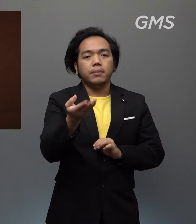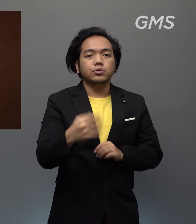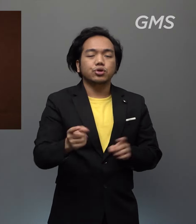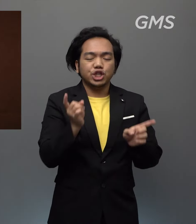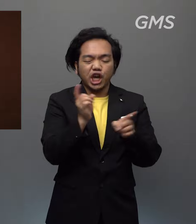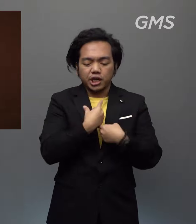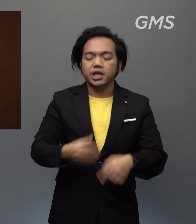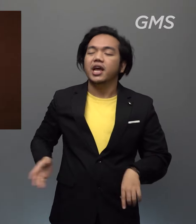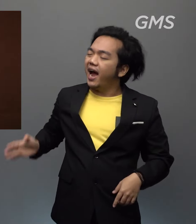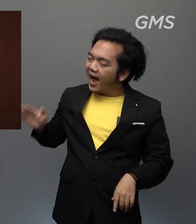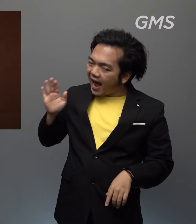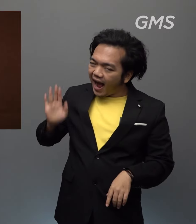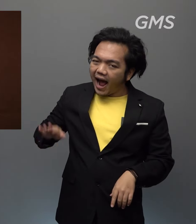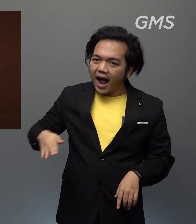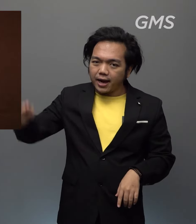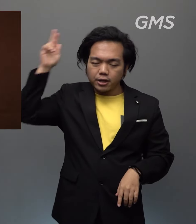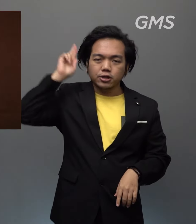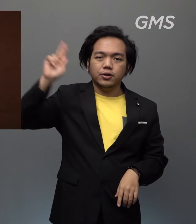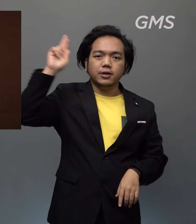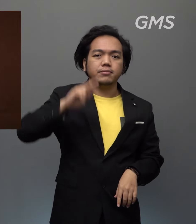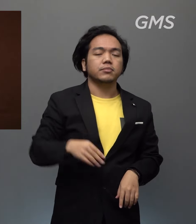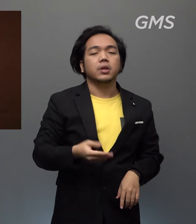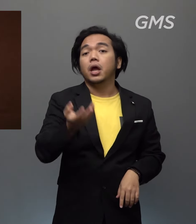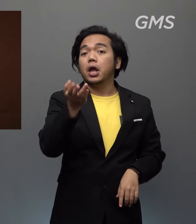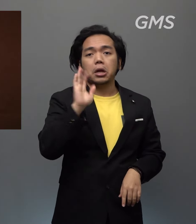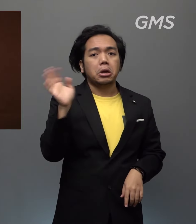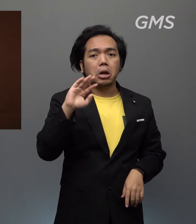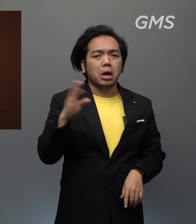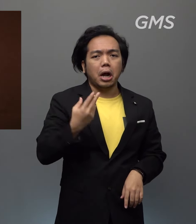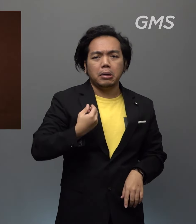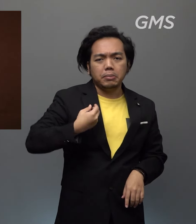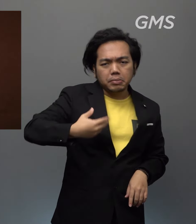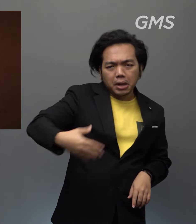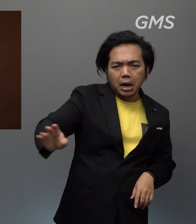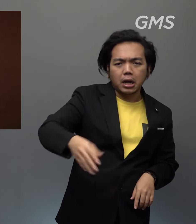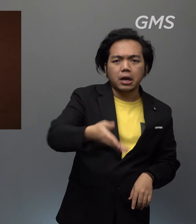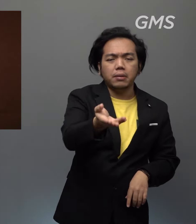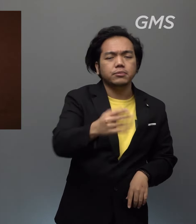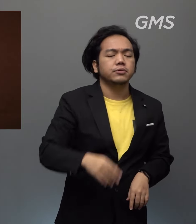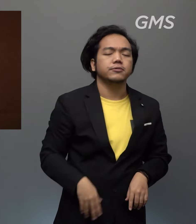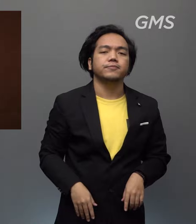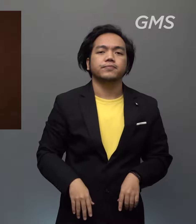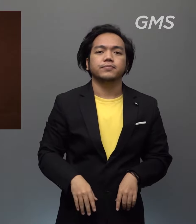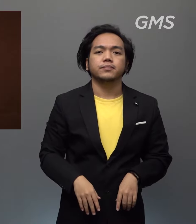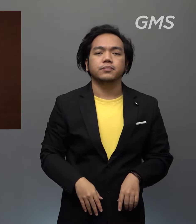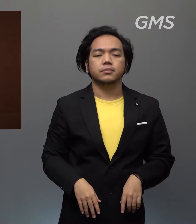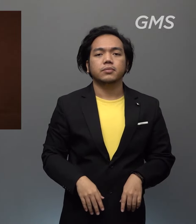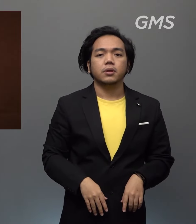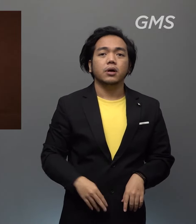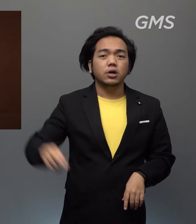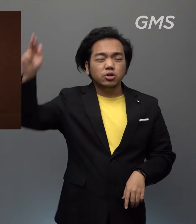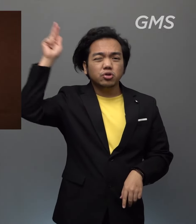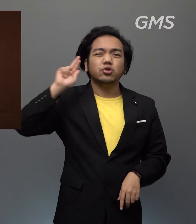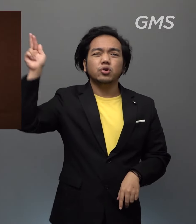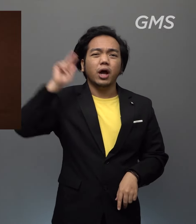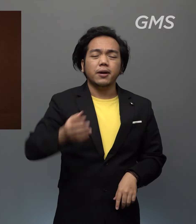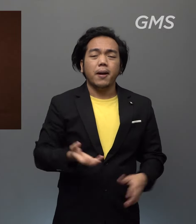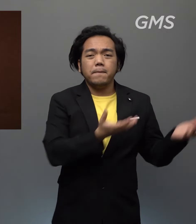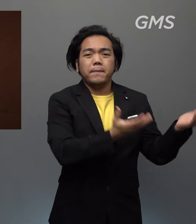tidak membuangmu, tidak menelantarkanmu. Tapi dia Allah yang tangannya tidak kurang panjang untuk membawamu kembali dan